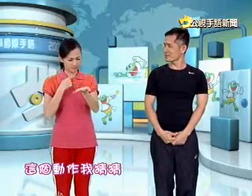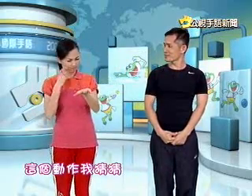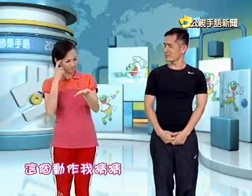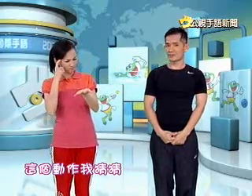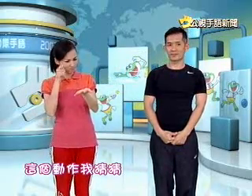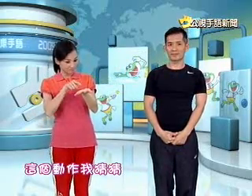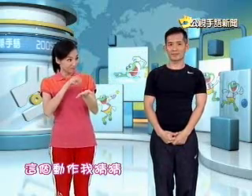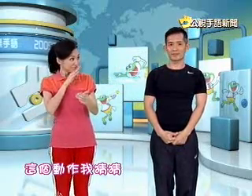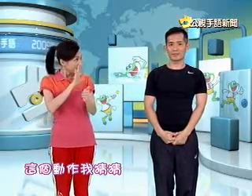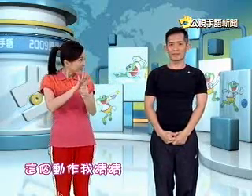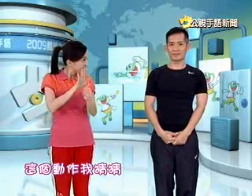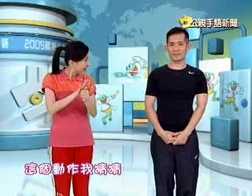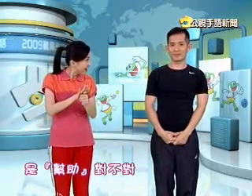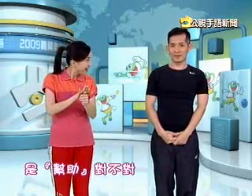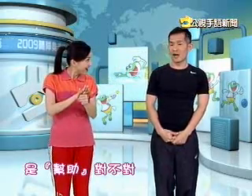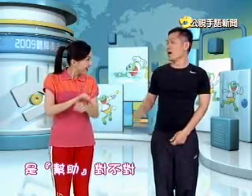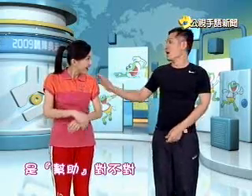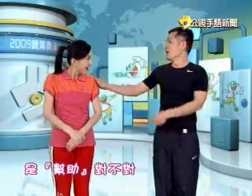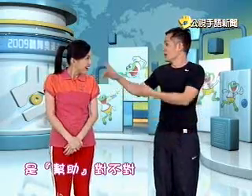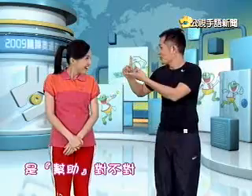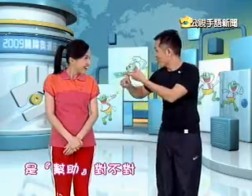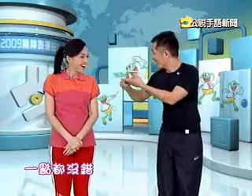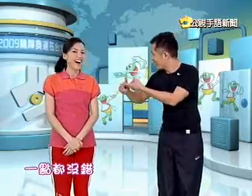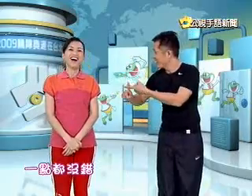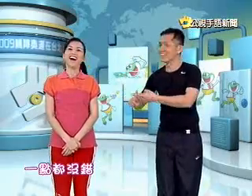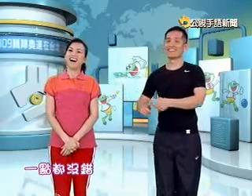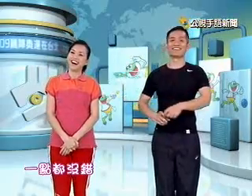动作我猜猜是帮助，对不对？ 哎，一点都没错。